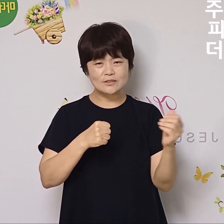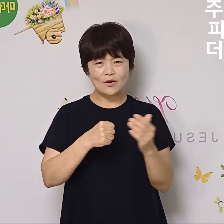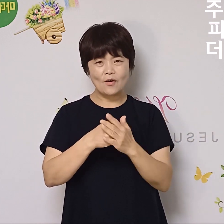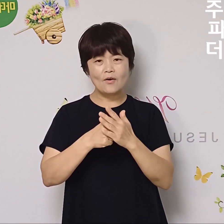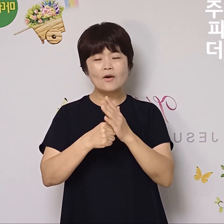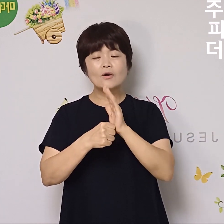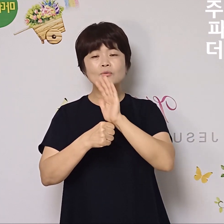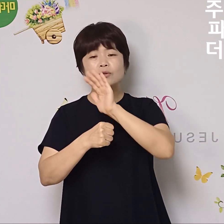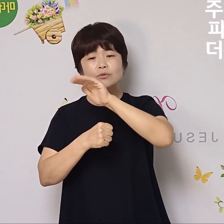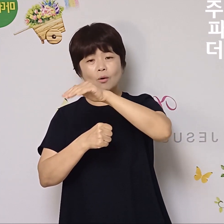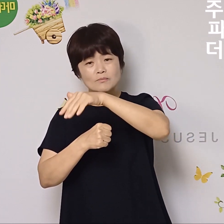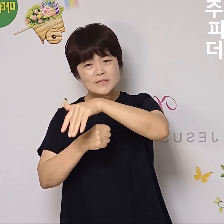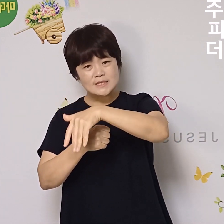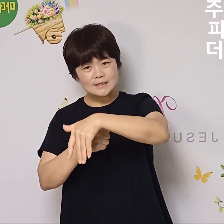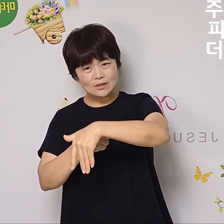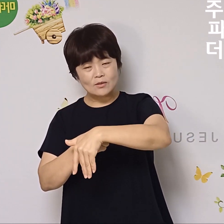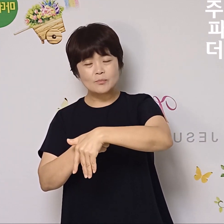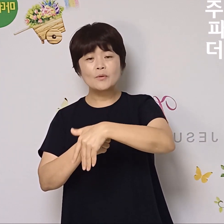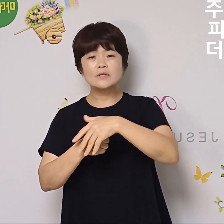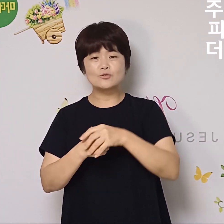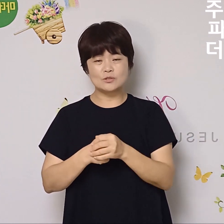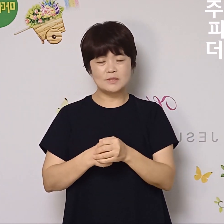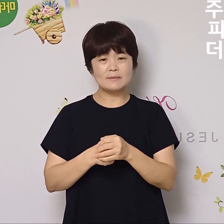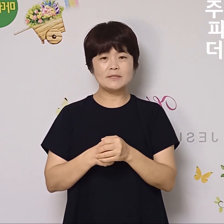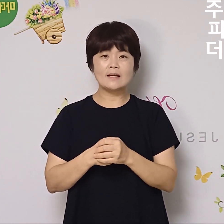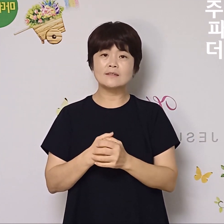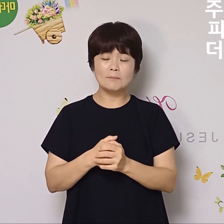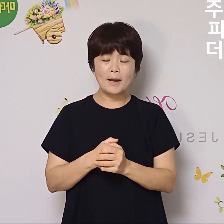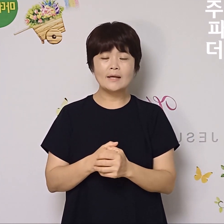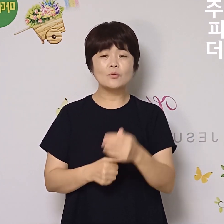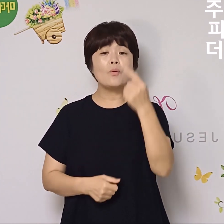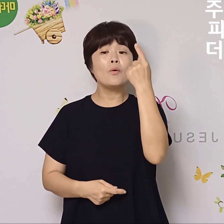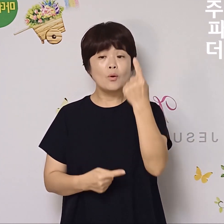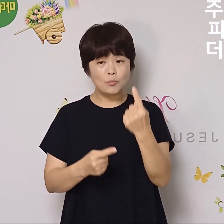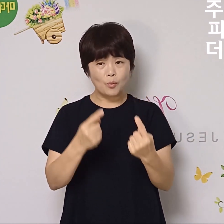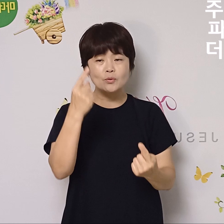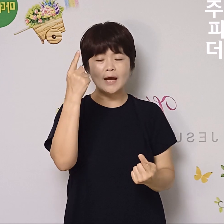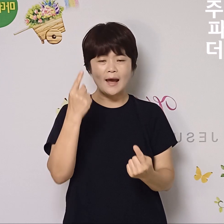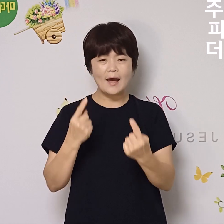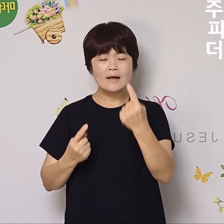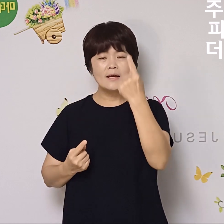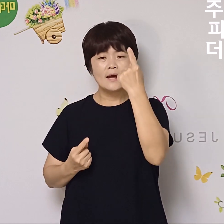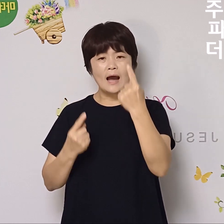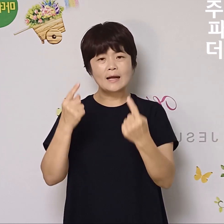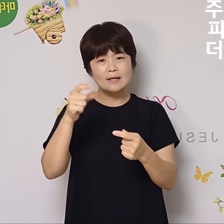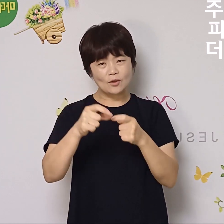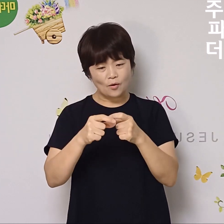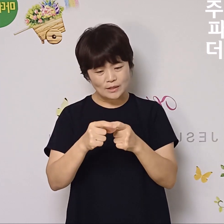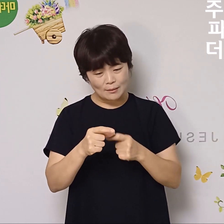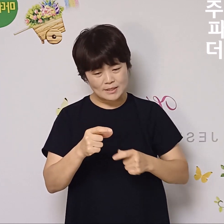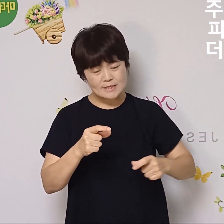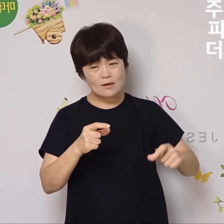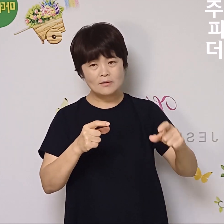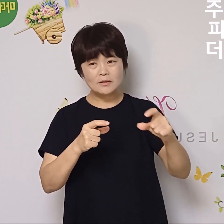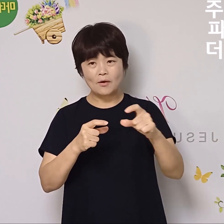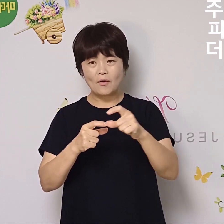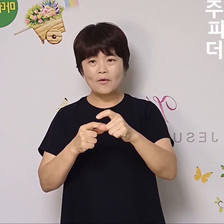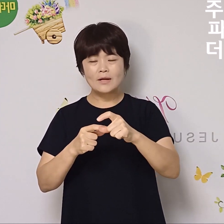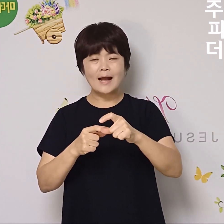부딪혀서 위로 넘치는 거를 표현해 주시면 됩니다. 그럼 파도보다 아까 더 나왔죠? 더